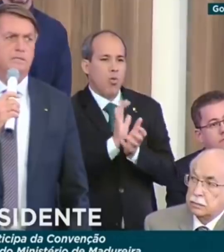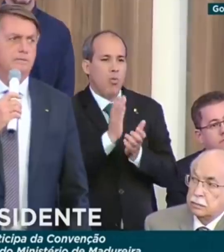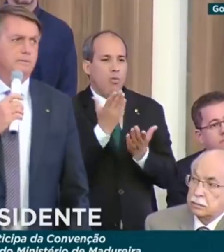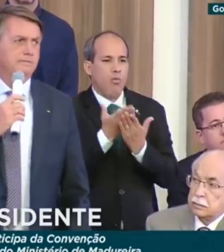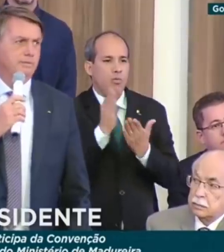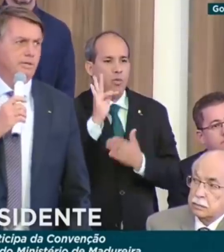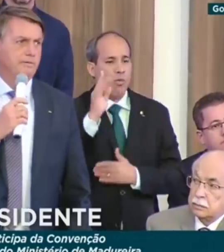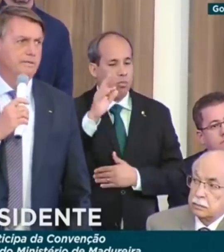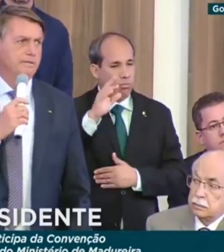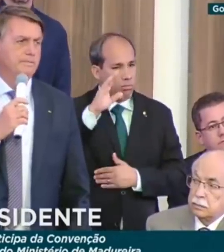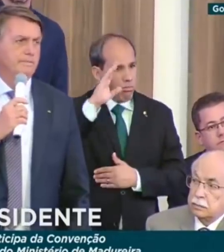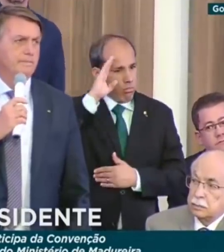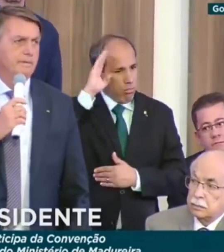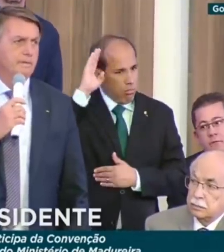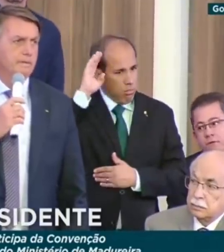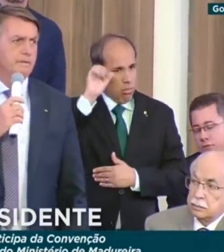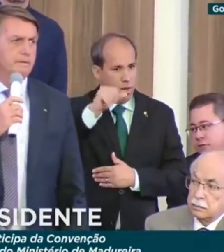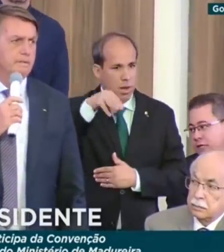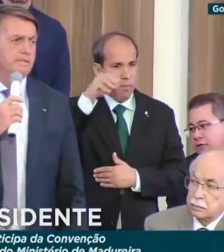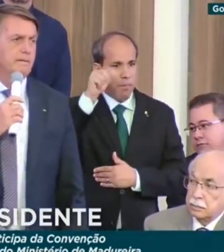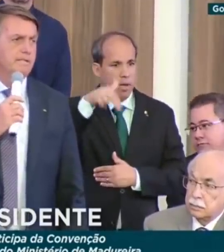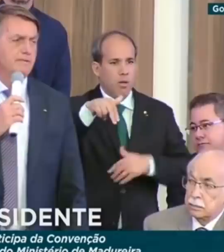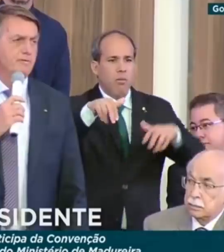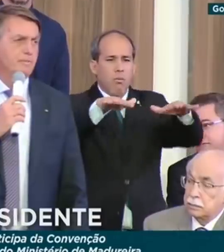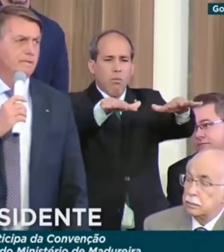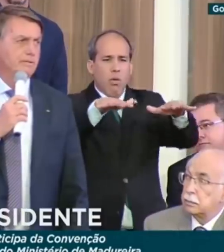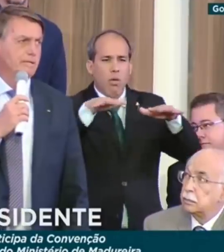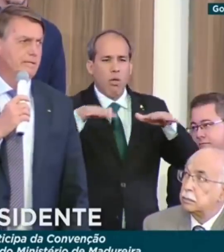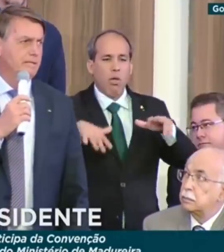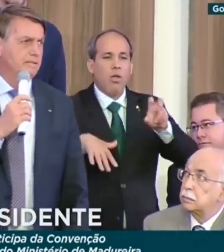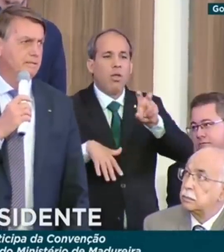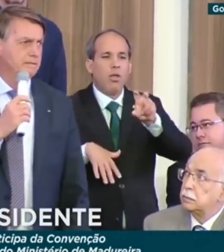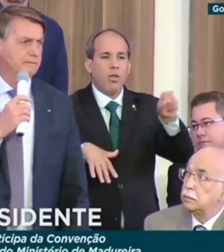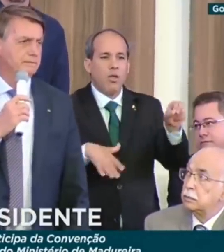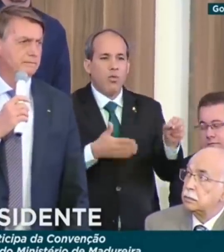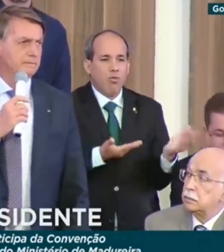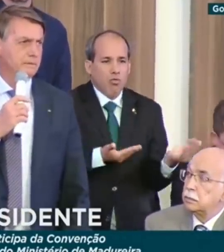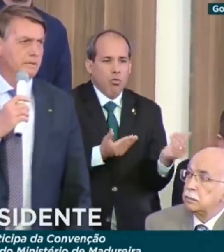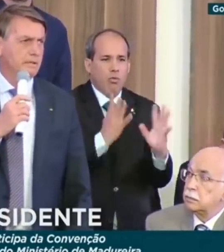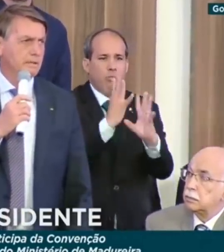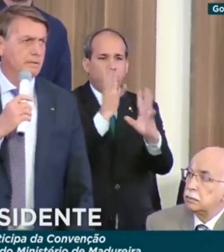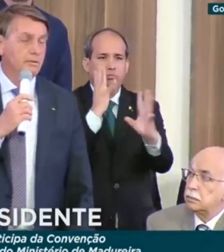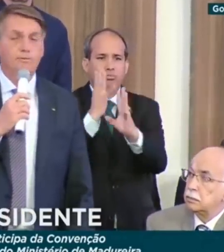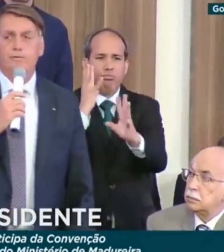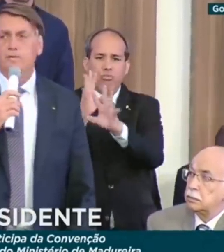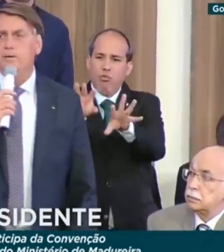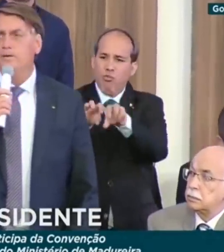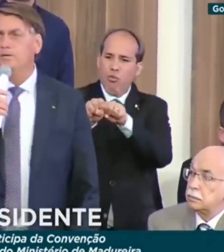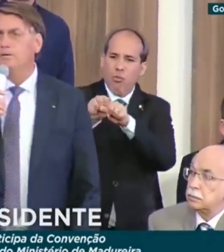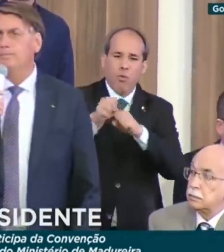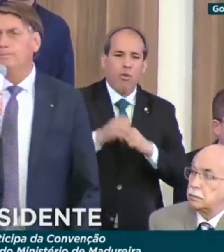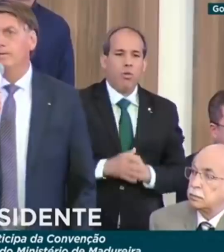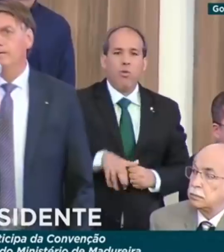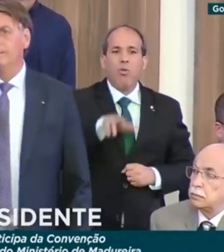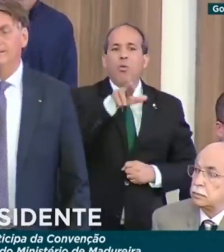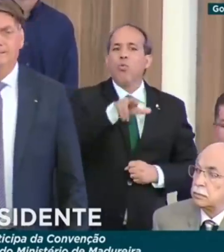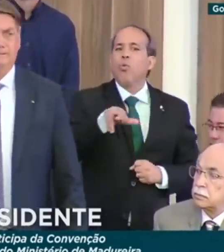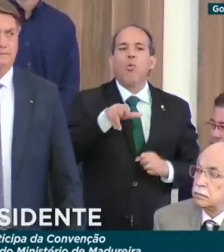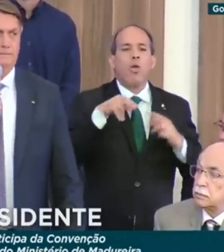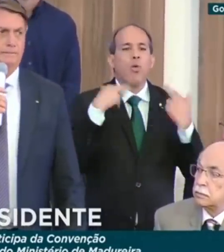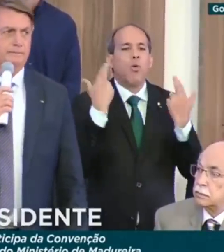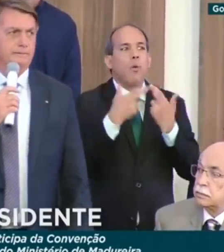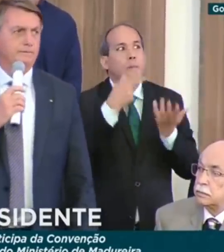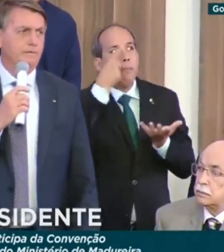uns 500 jovens que estavam se formando naquele dia. Não foi uma reunião